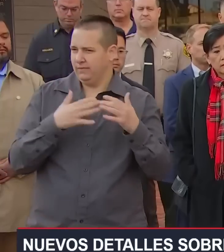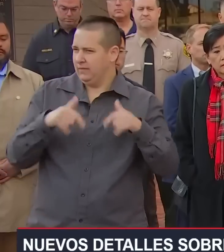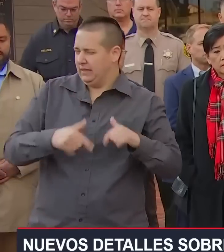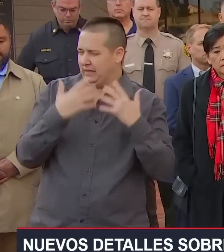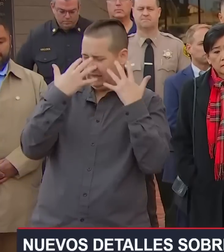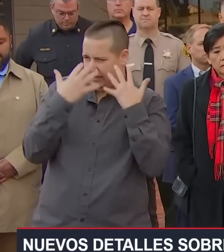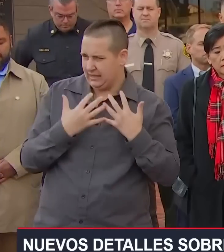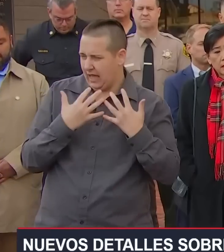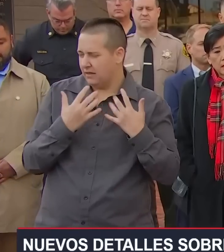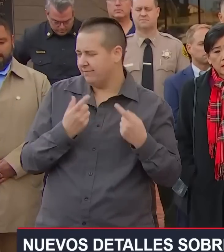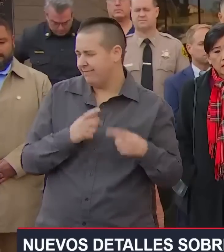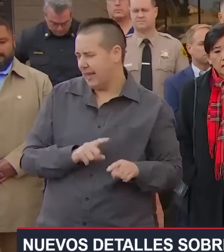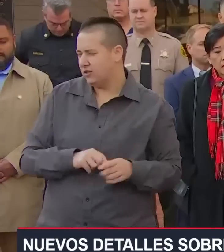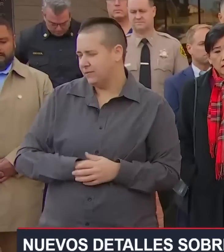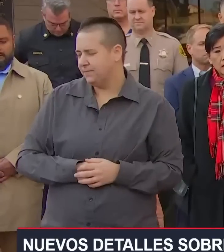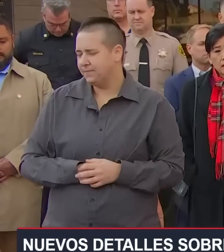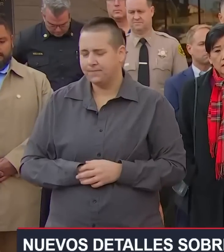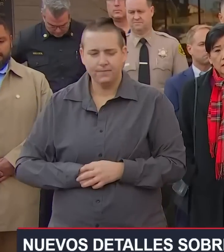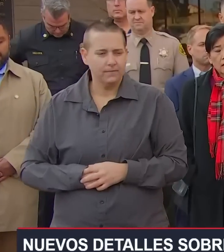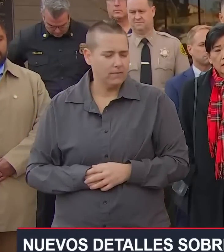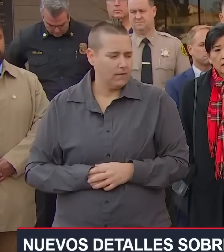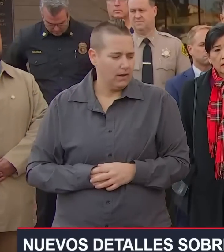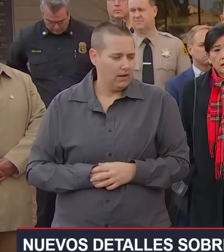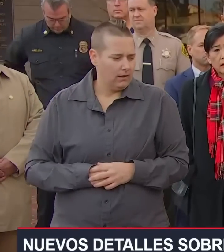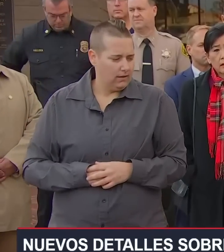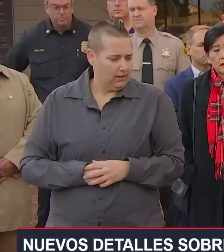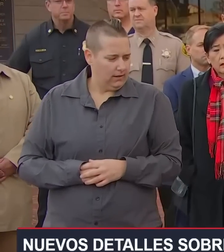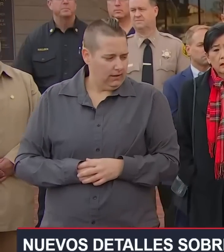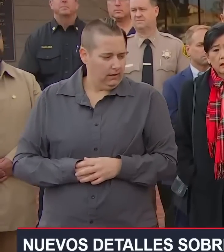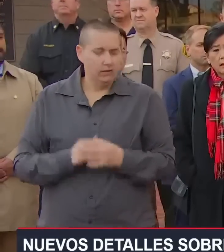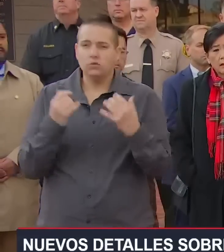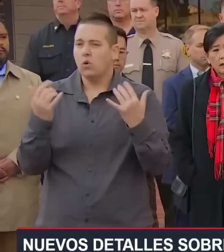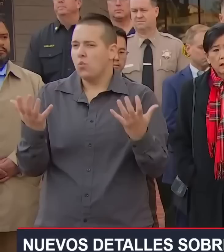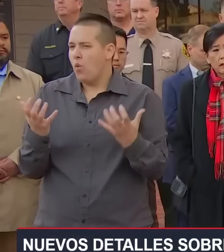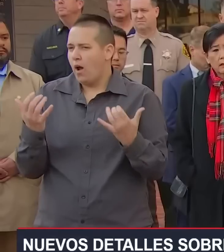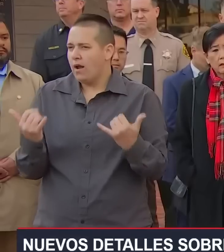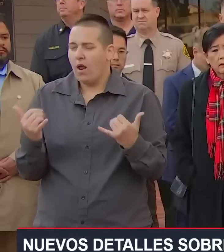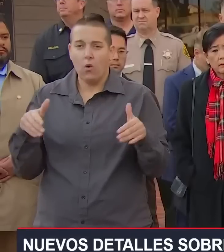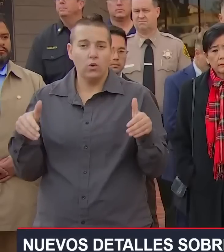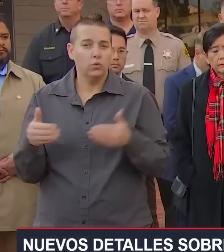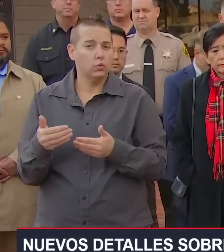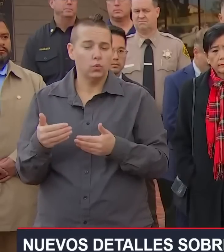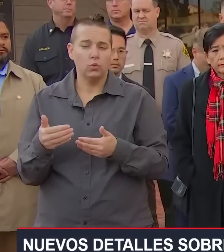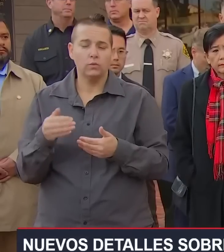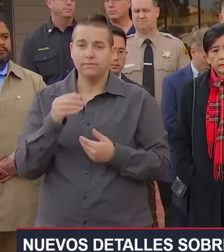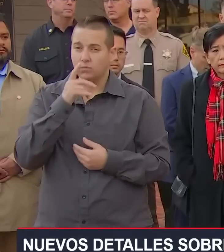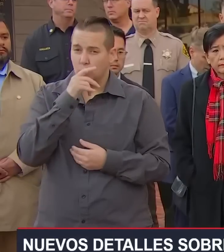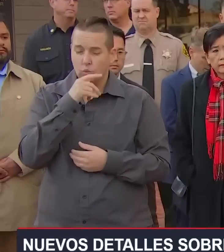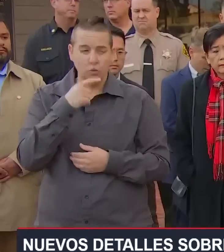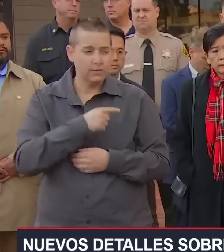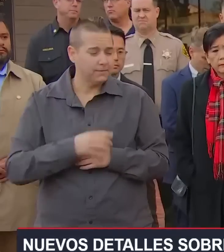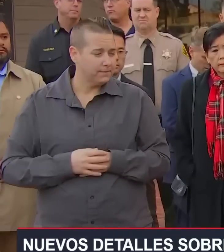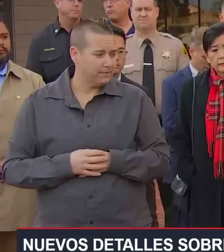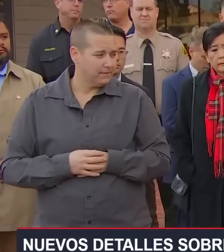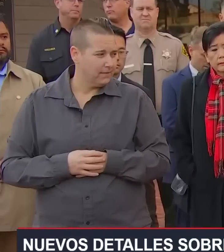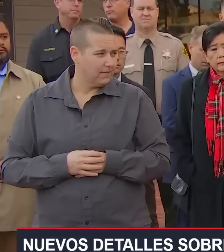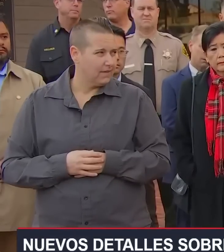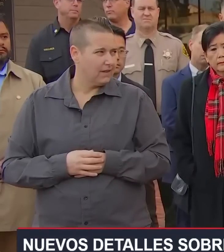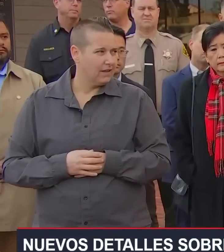la gente a participar en la celebración con todo y que este es una situación bastante triste Quiero